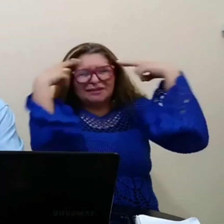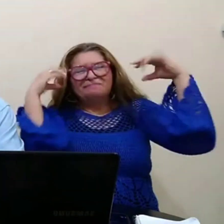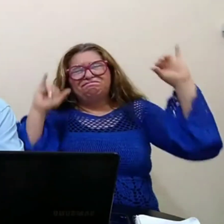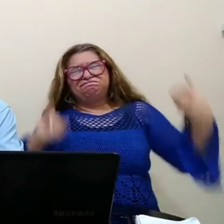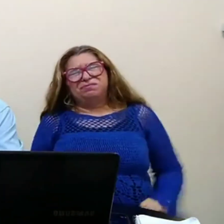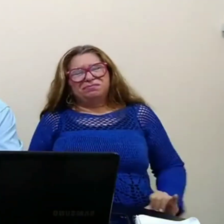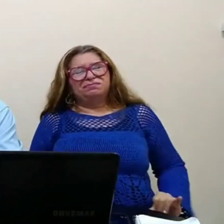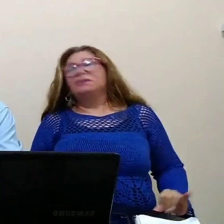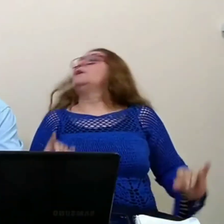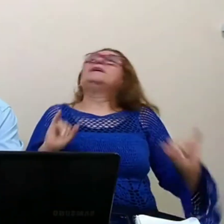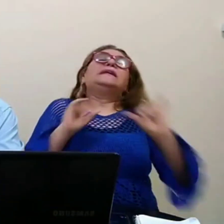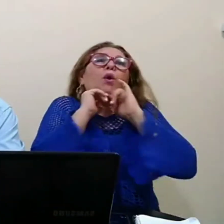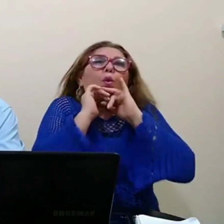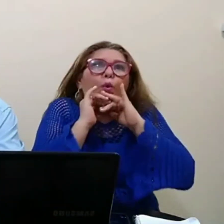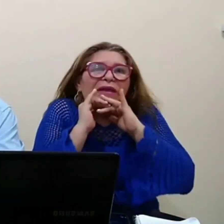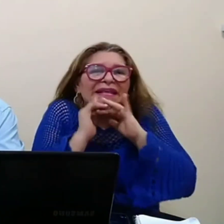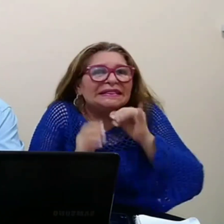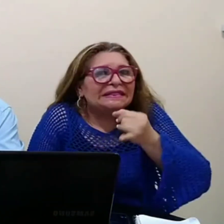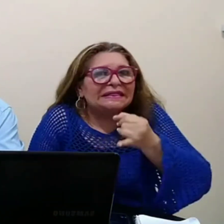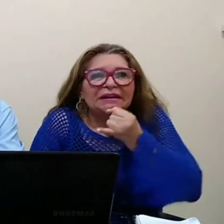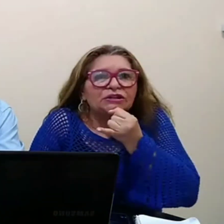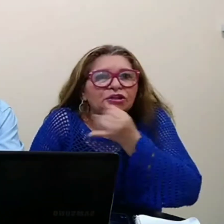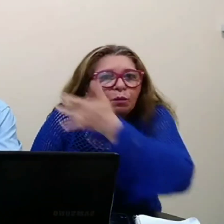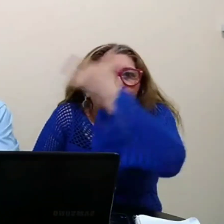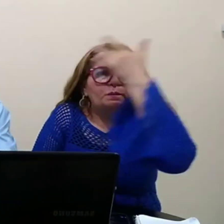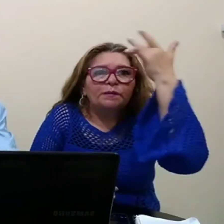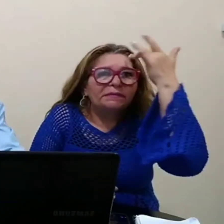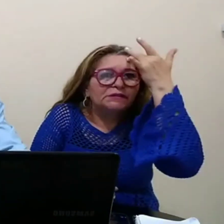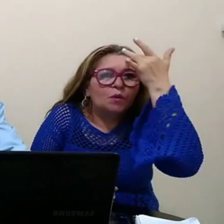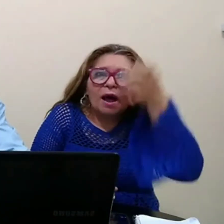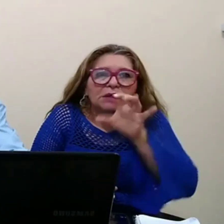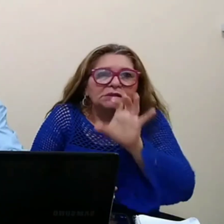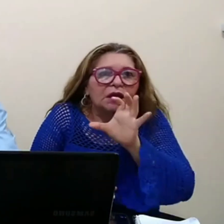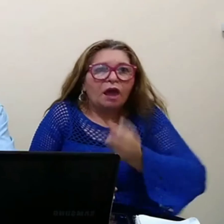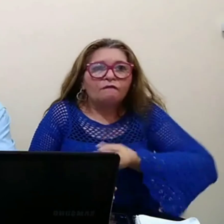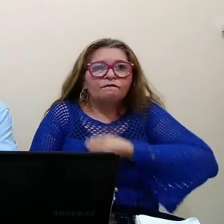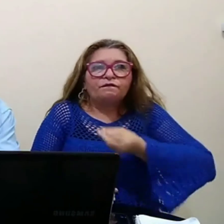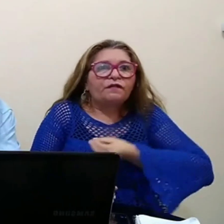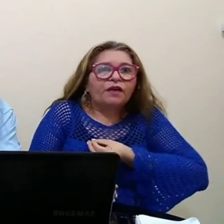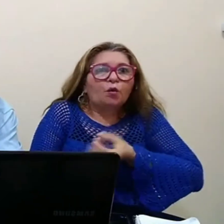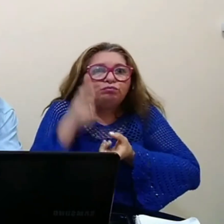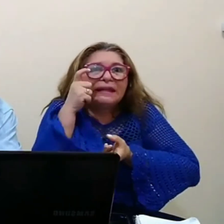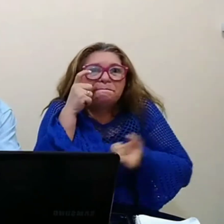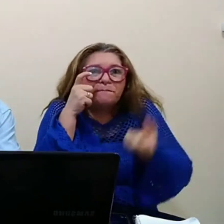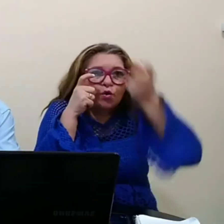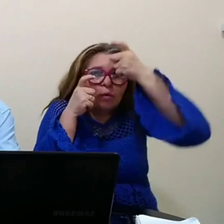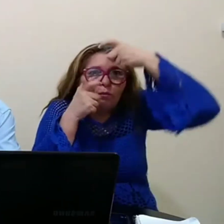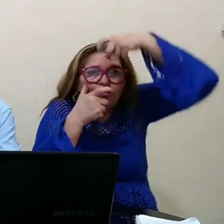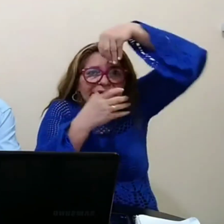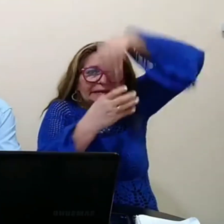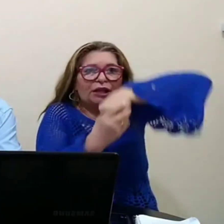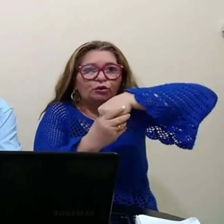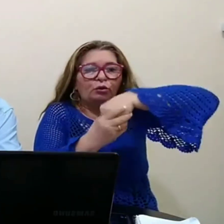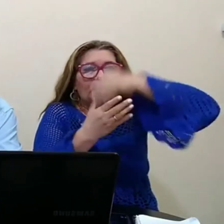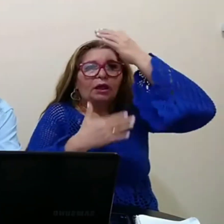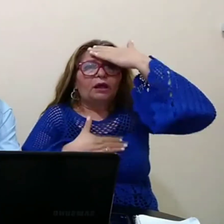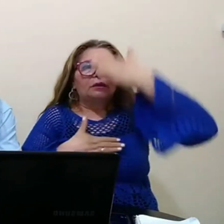algo muito, muito triste. Uma pessoa que está possessa por demônios. Ele